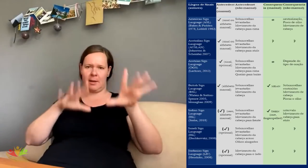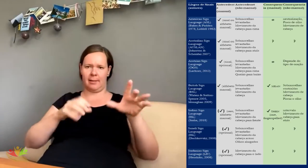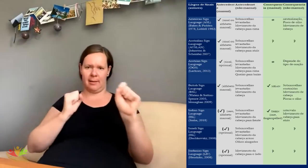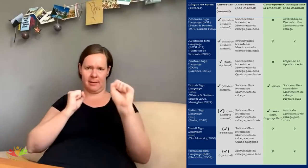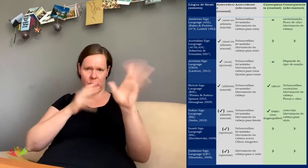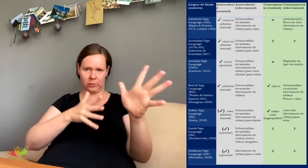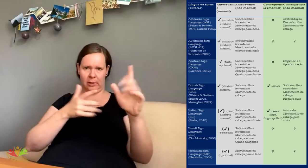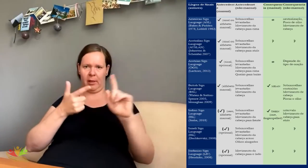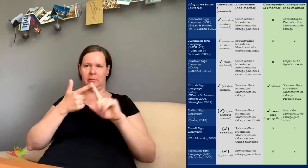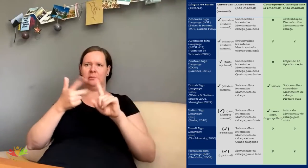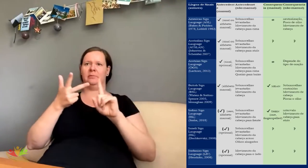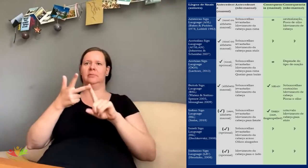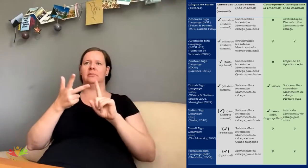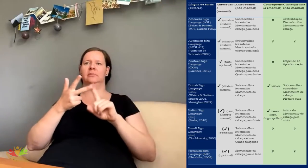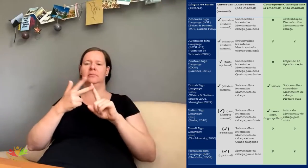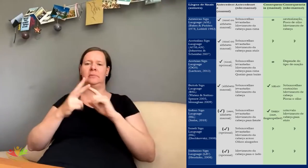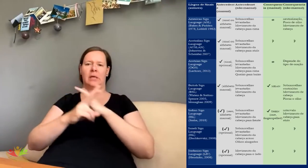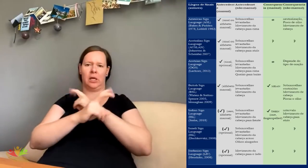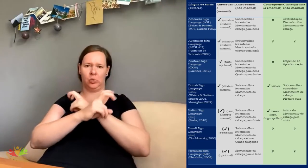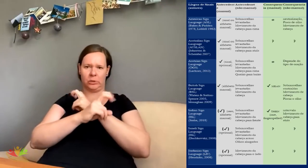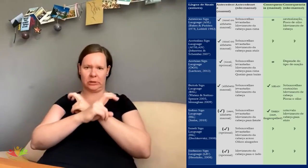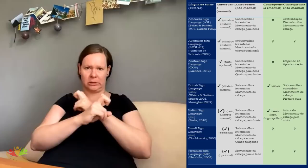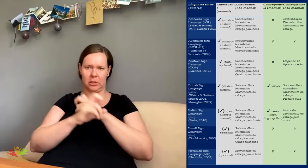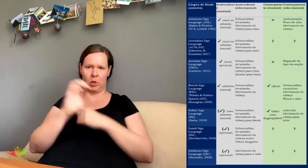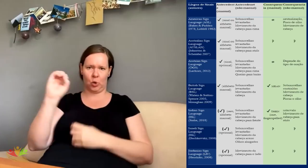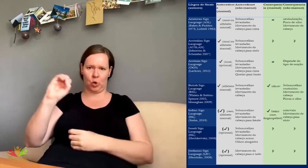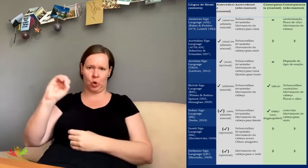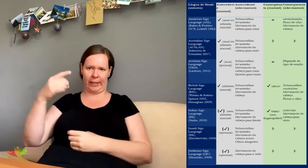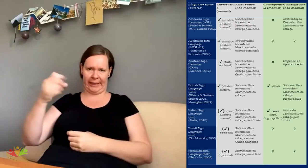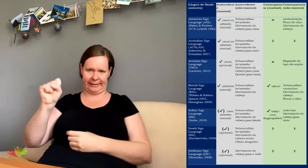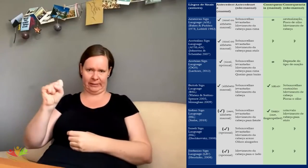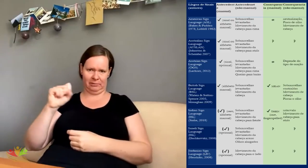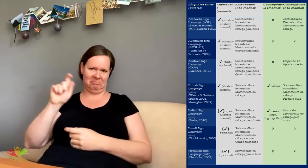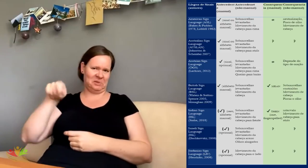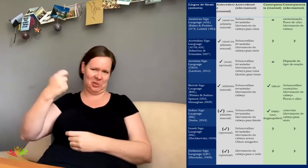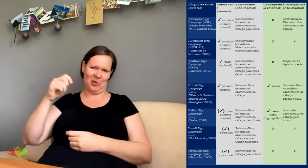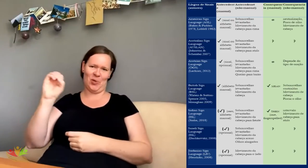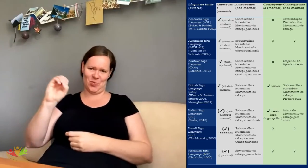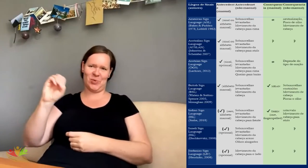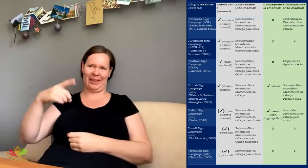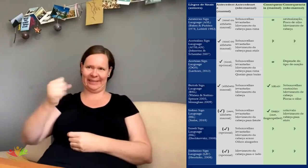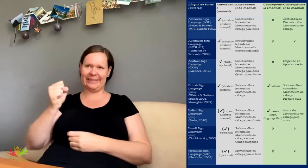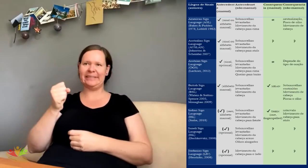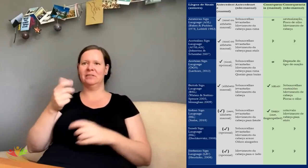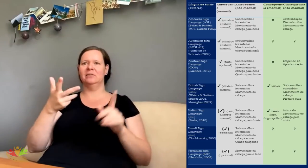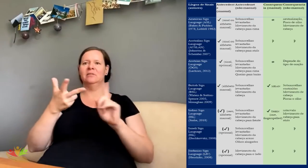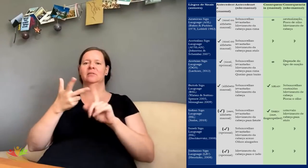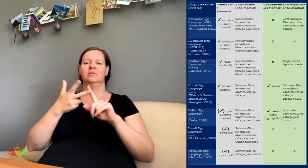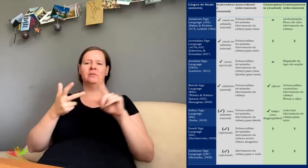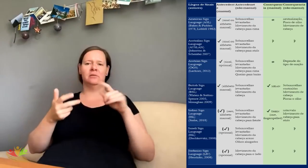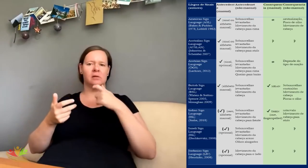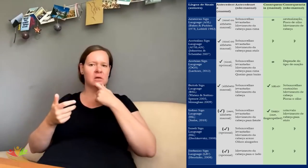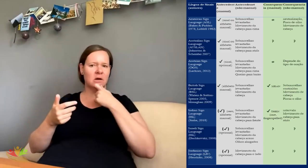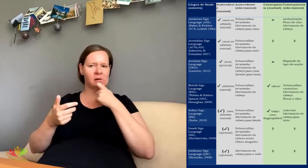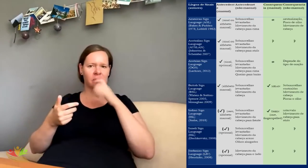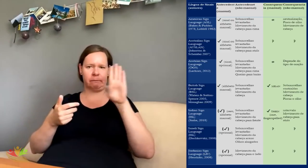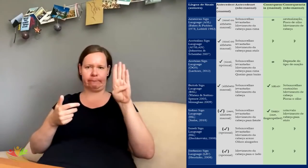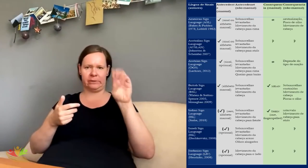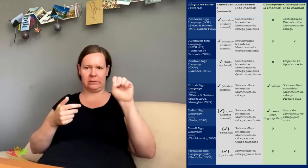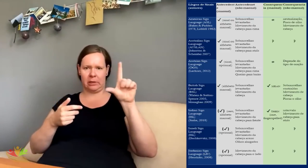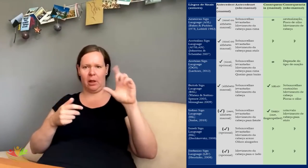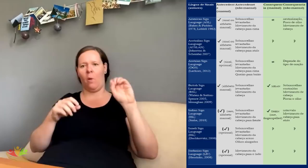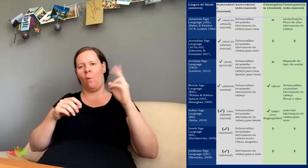descritas expressam sentenças condicionais. E eu escolhi algumas que já têm a literatura, por exemplo, língua de